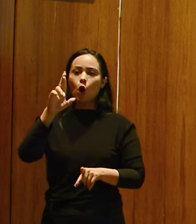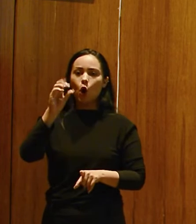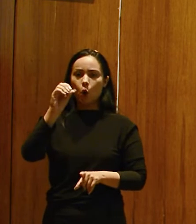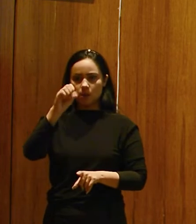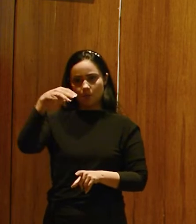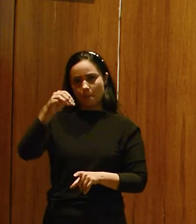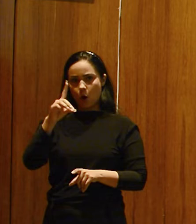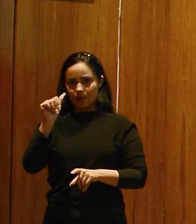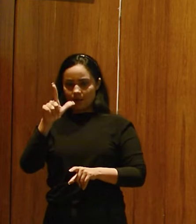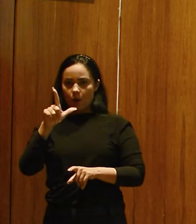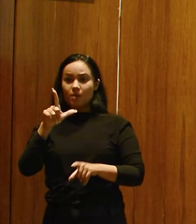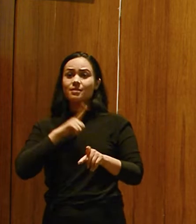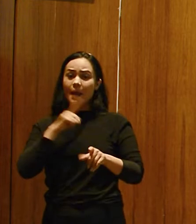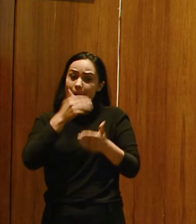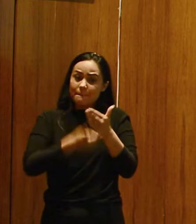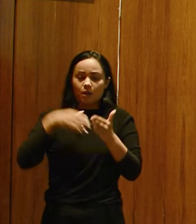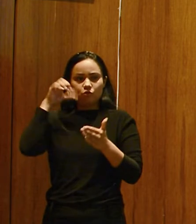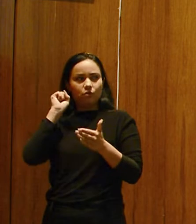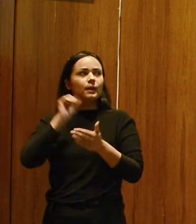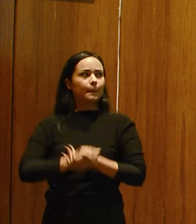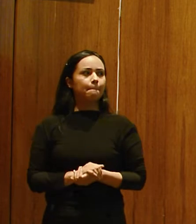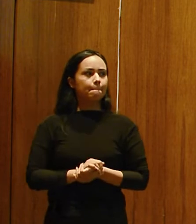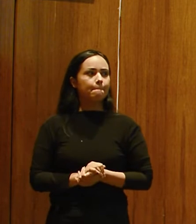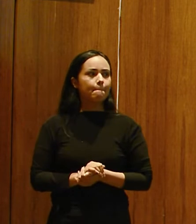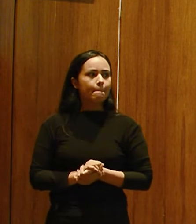quando nós temos também a perda auditiva.